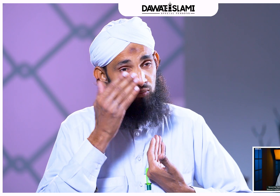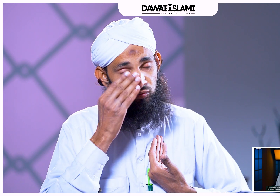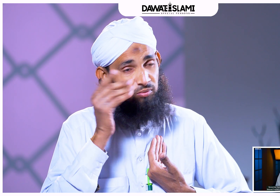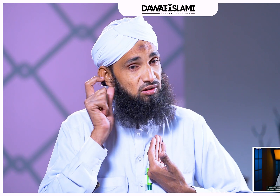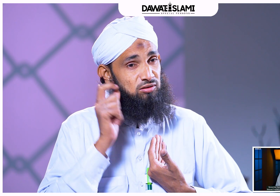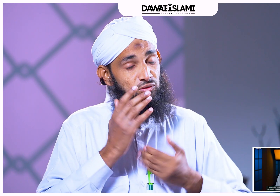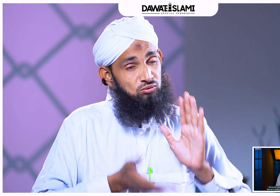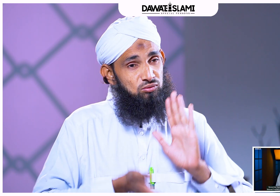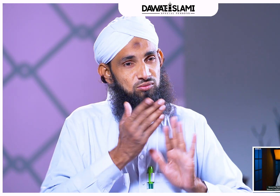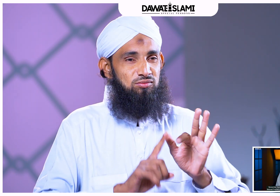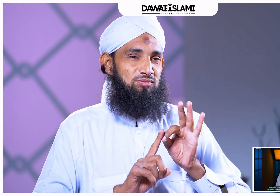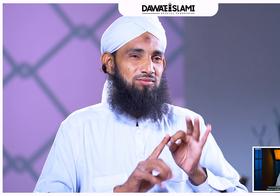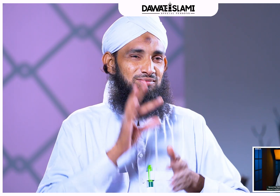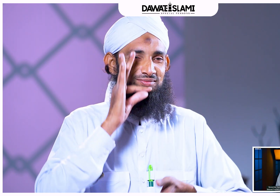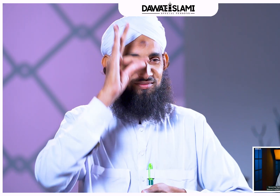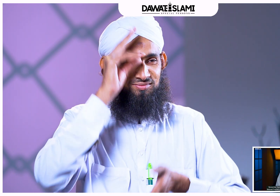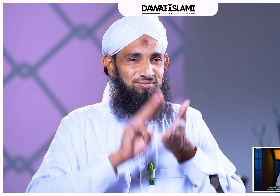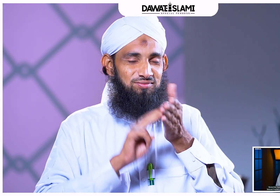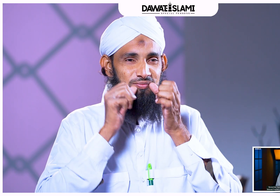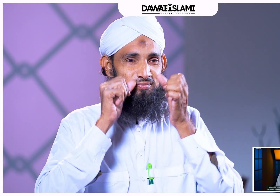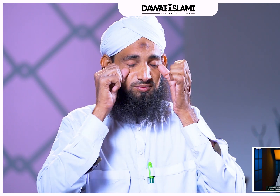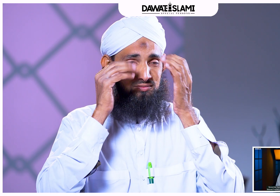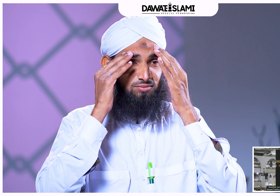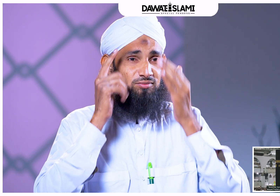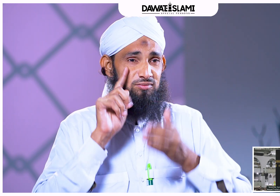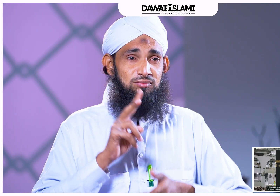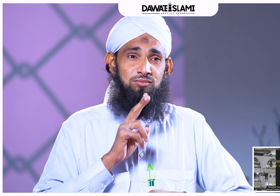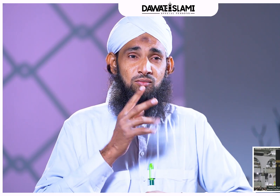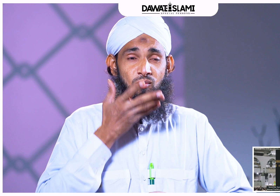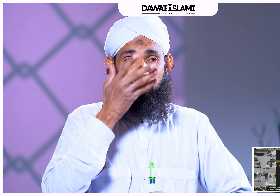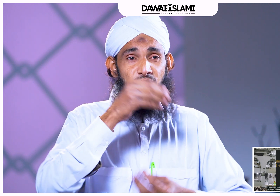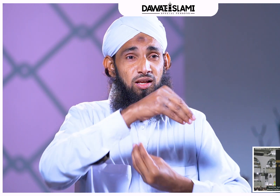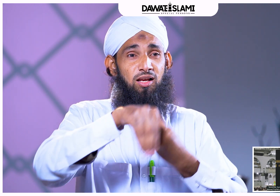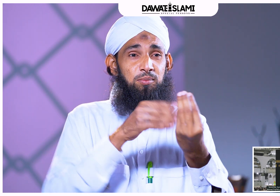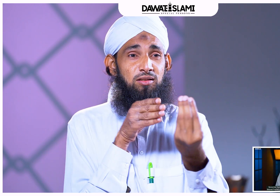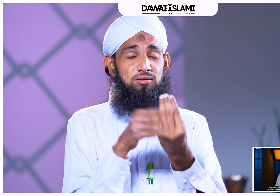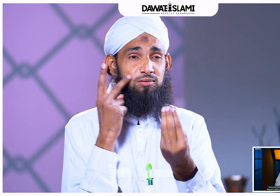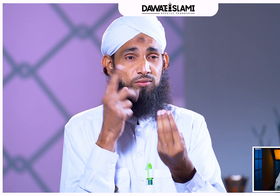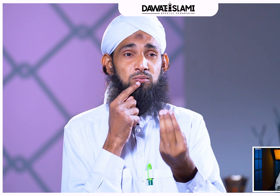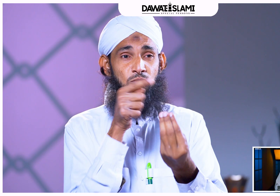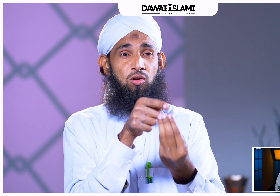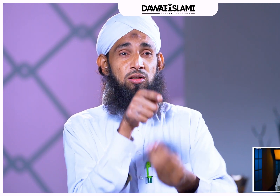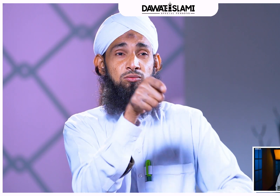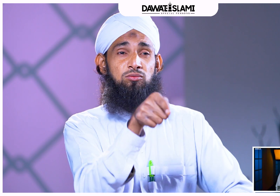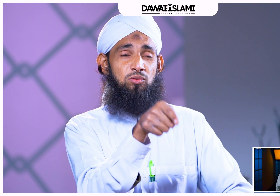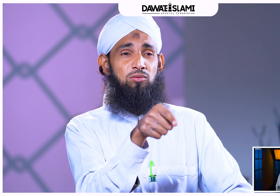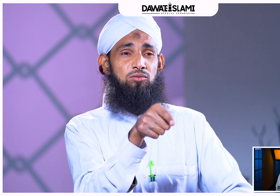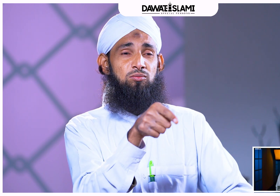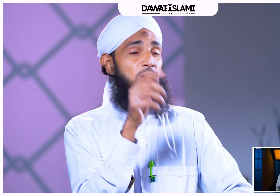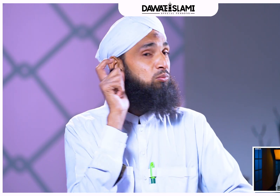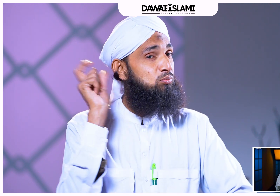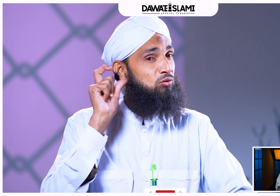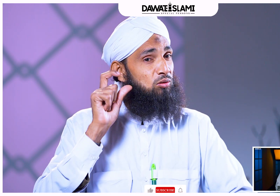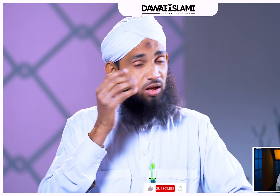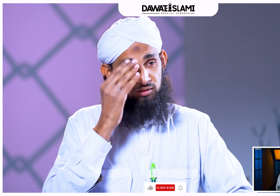بہت اہمیت ہے۔ ایک بار ہمارے پیارے نبی صلی اللہ علیہ وآلہ وسلم نے کعبے کی طرف اشارہ کر کے فرمایا، اے کعبہ، مسلمان